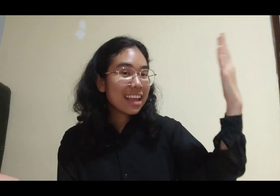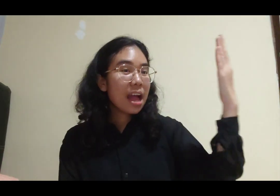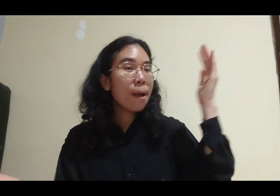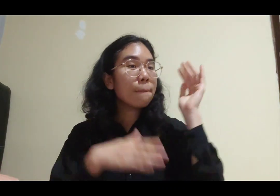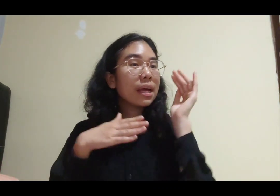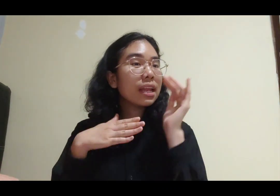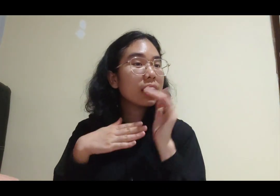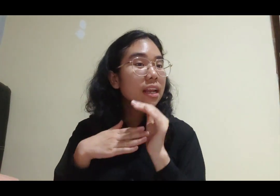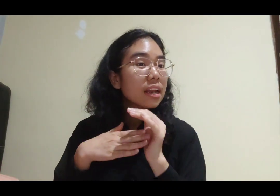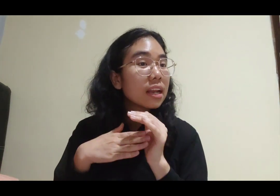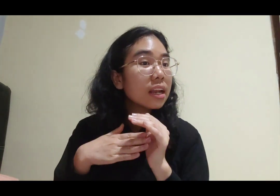dia